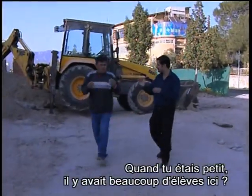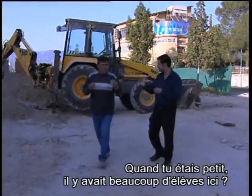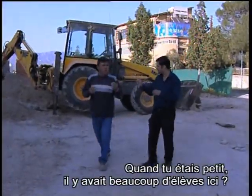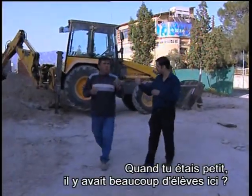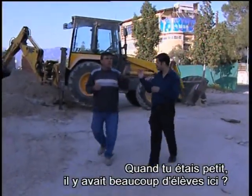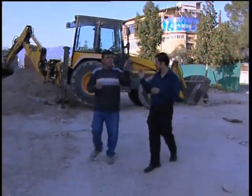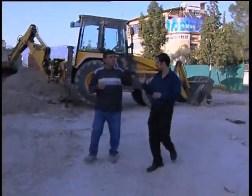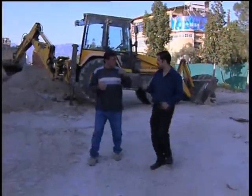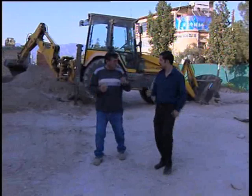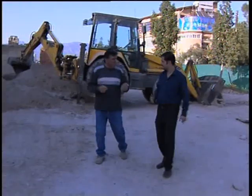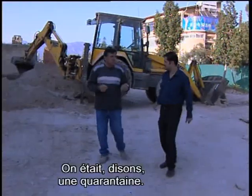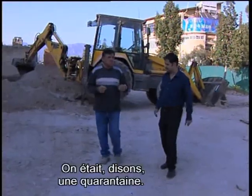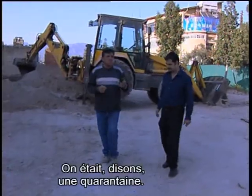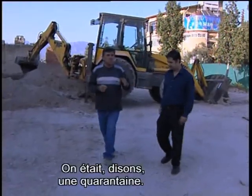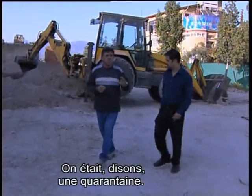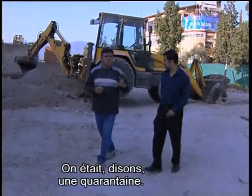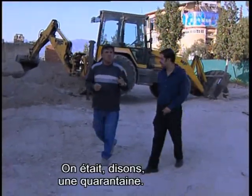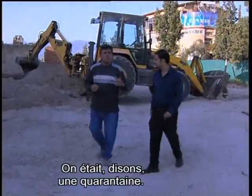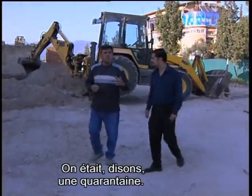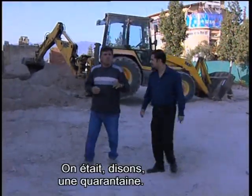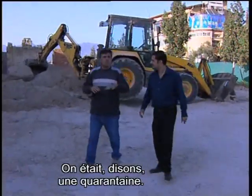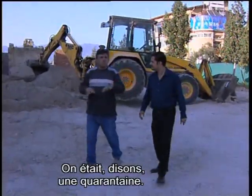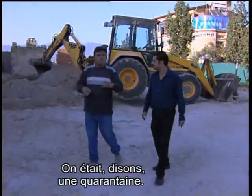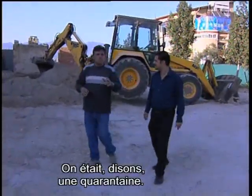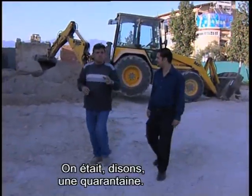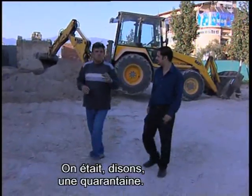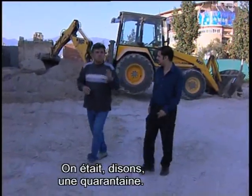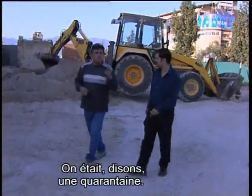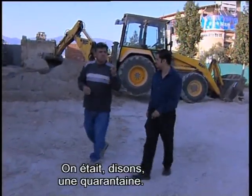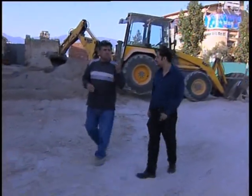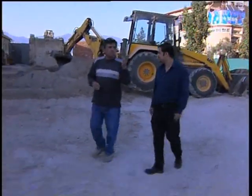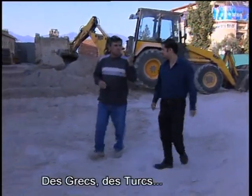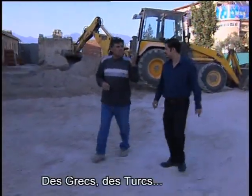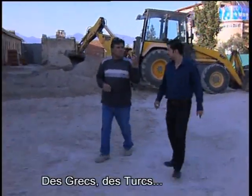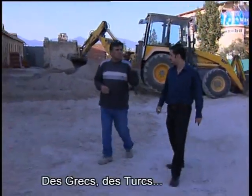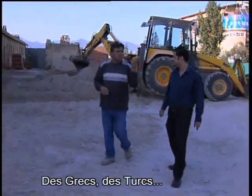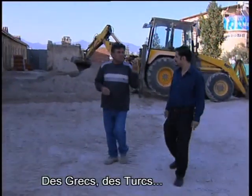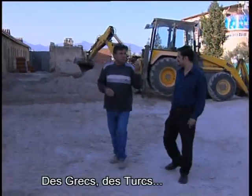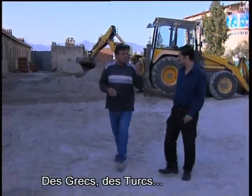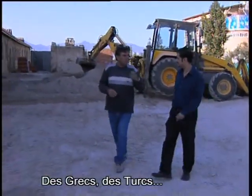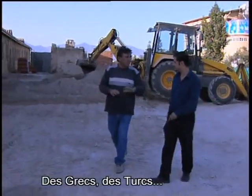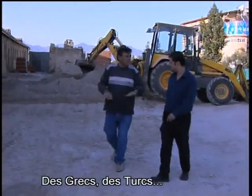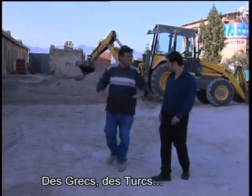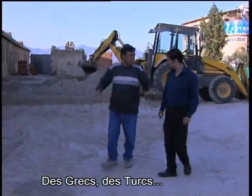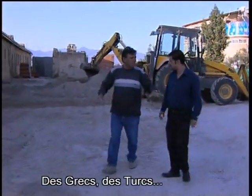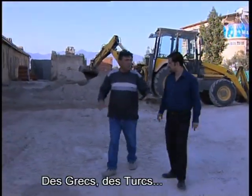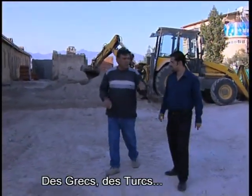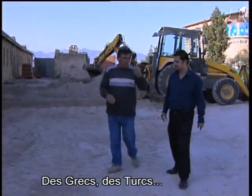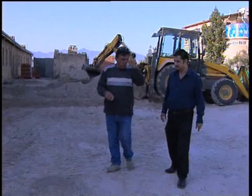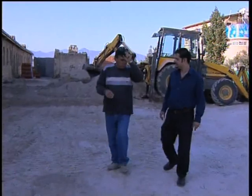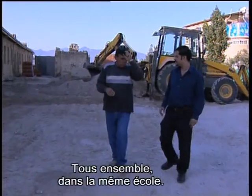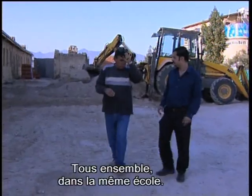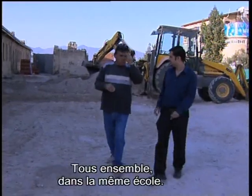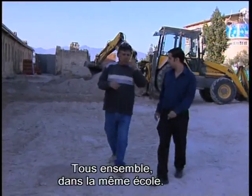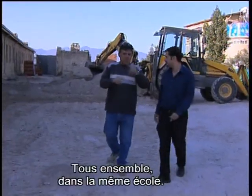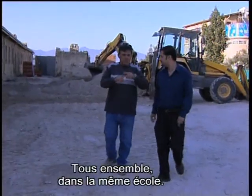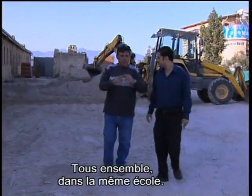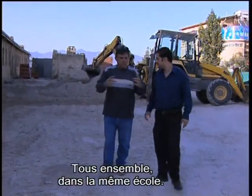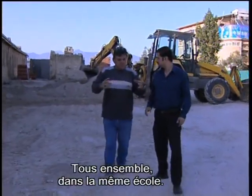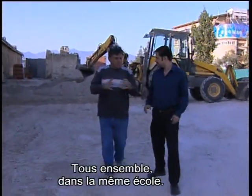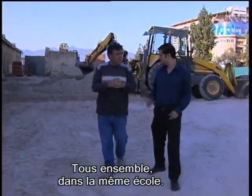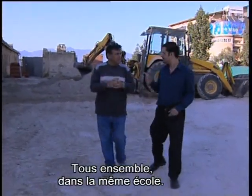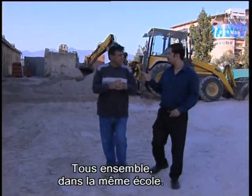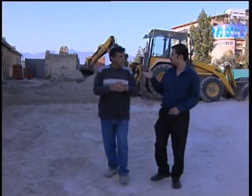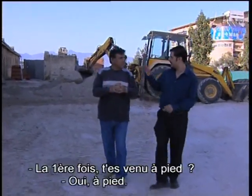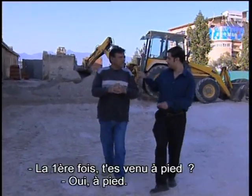? On était, disons, une quarantaine. Des grecs, des turcs, tout le monde ensemble